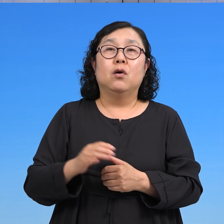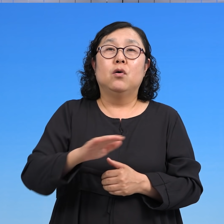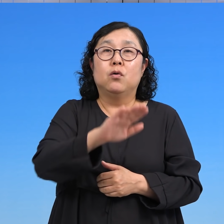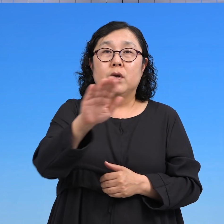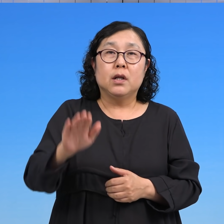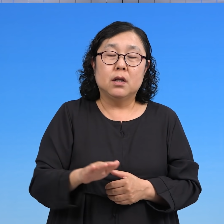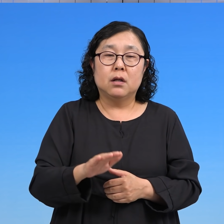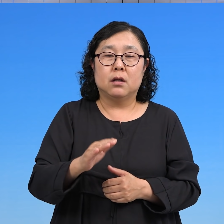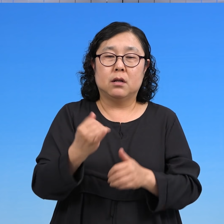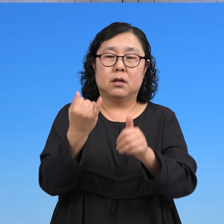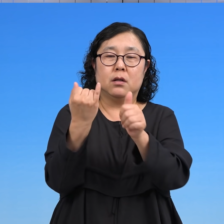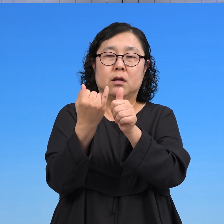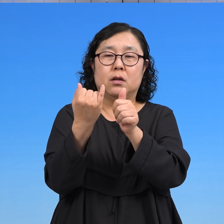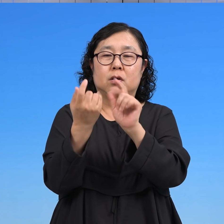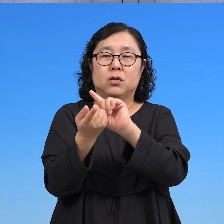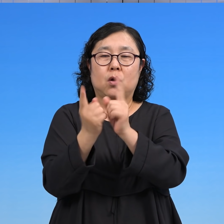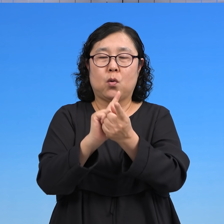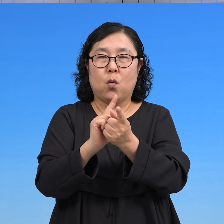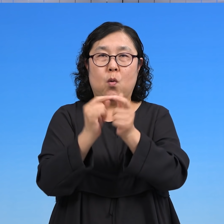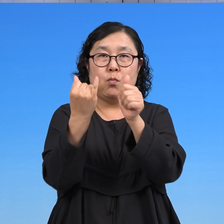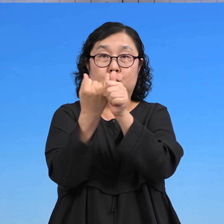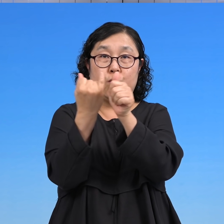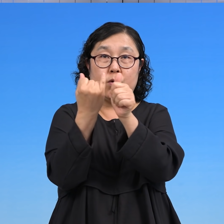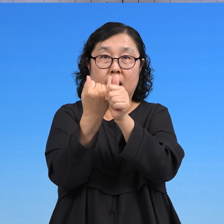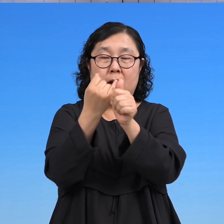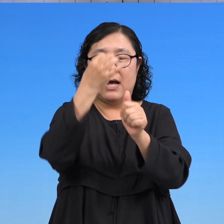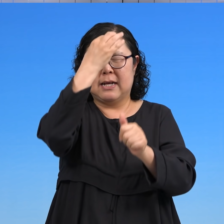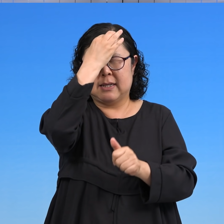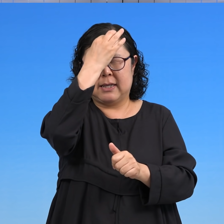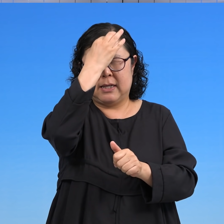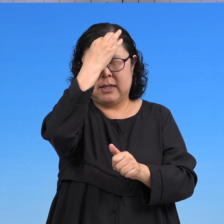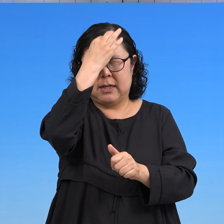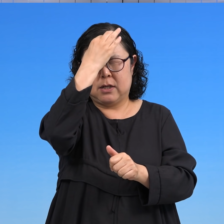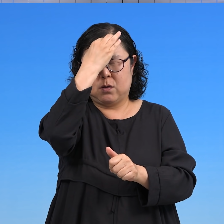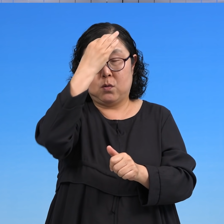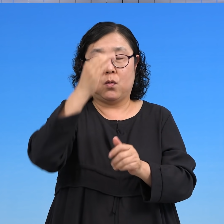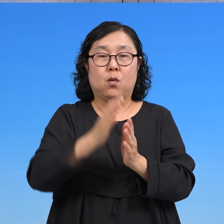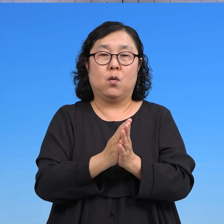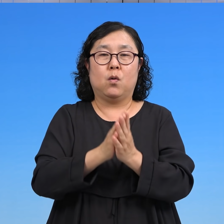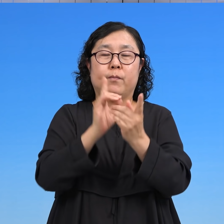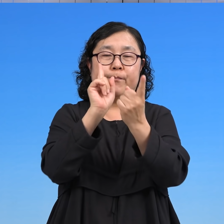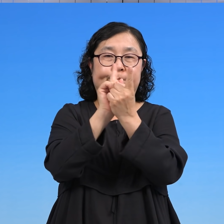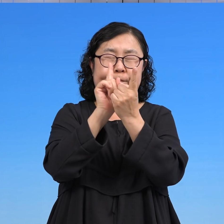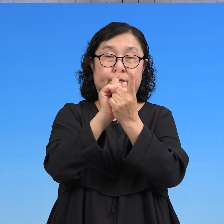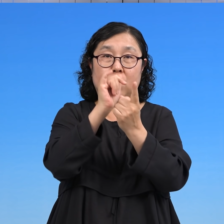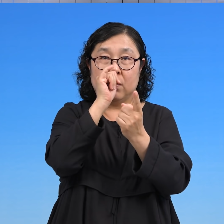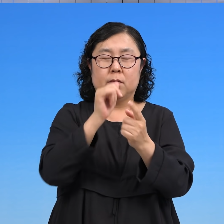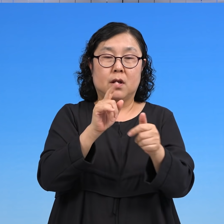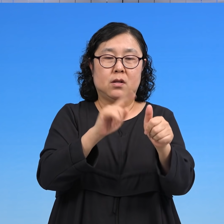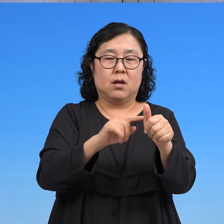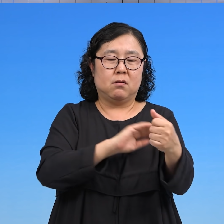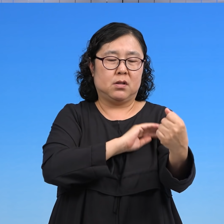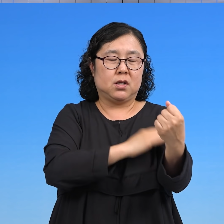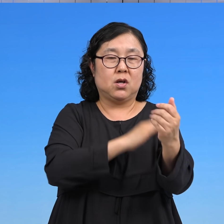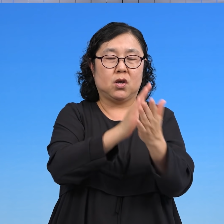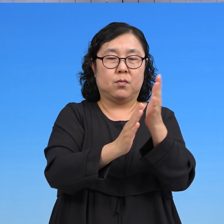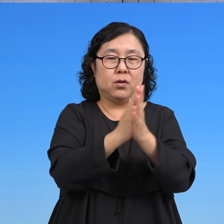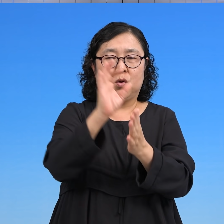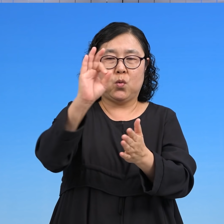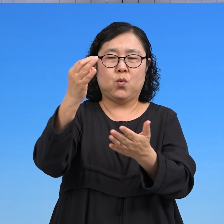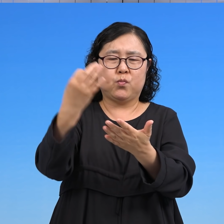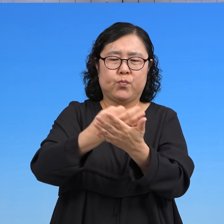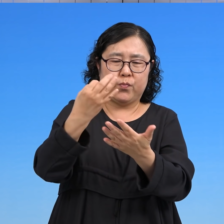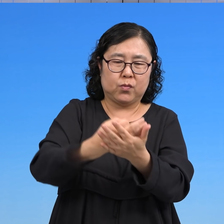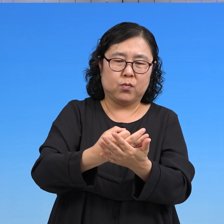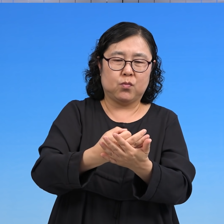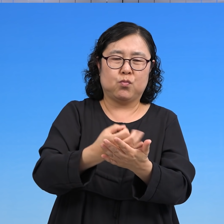반성해야 되는 게, 우리는 배우자를 기능으로 대하고 있다는 거예요. 갈멜산의 관점으로 대하는 거 아닙니까? 당신이 무능해가지고 돈